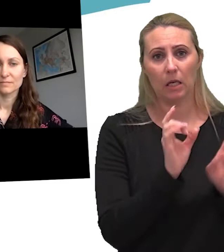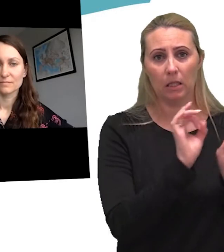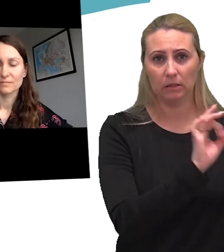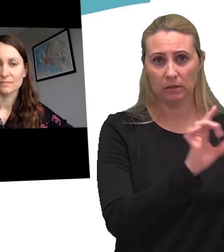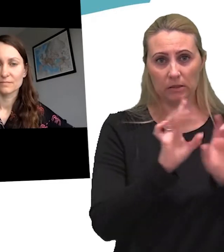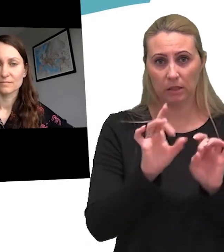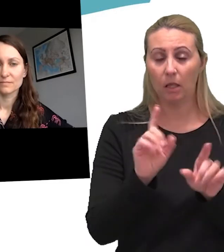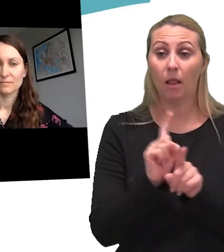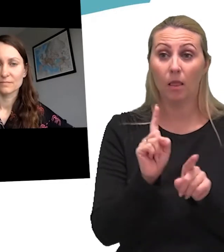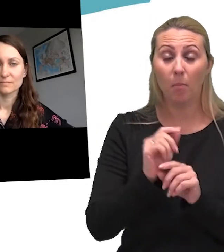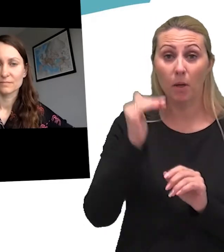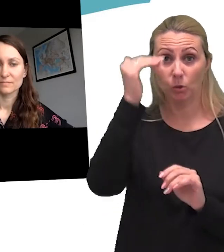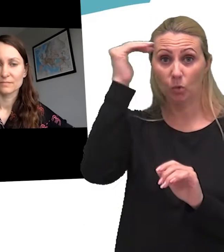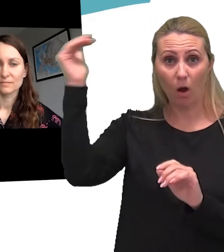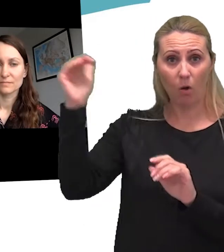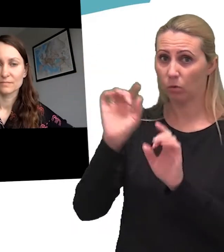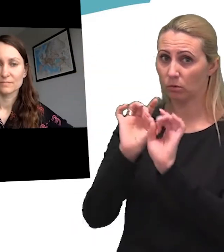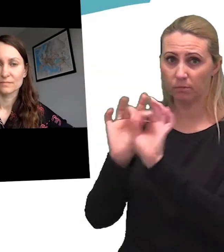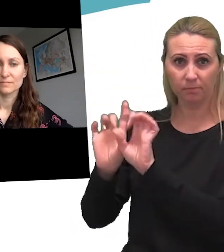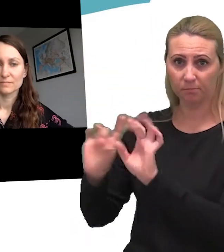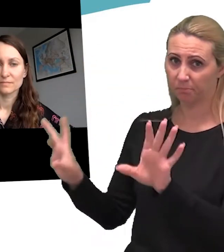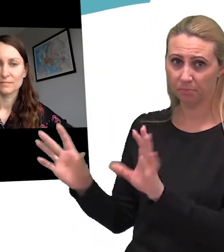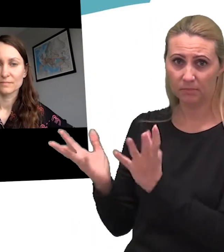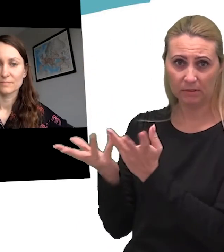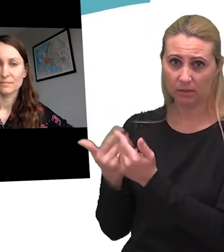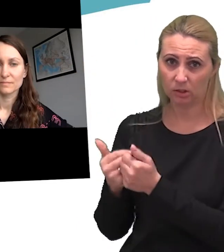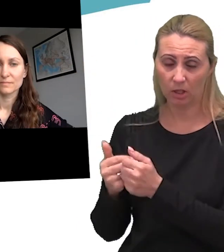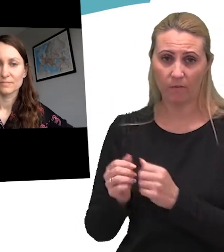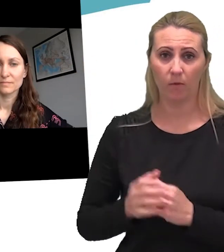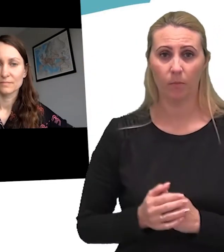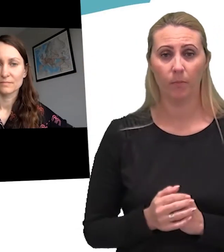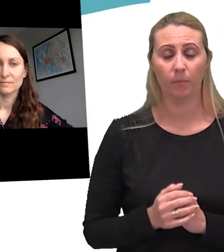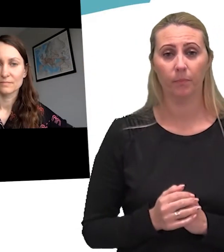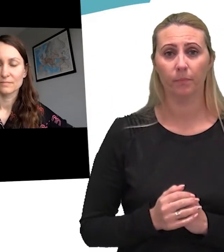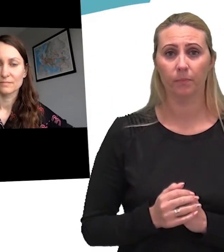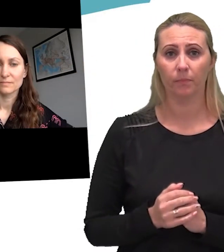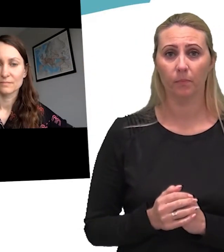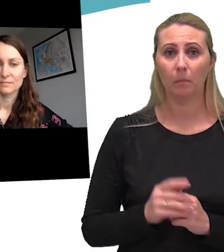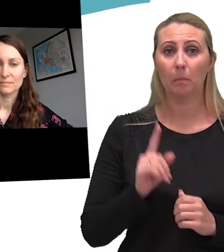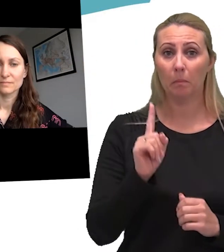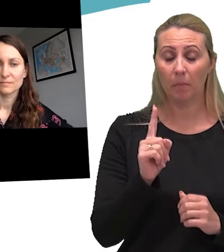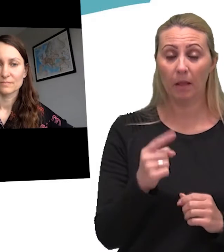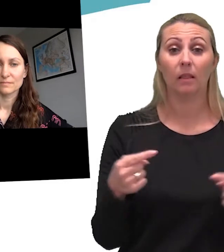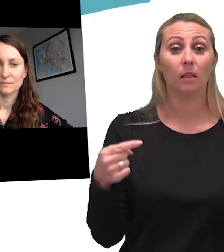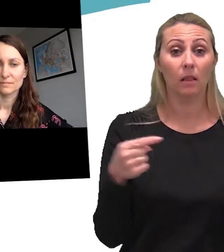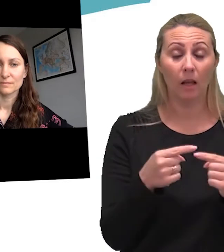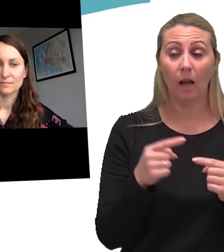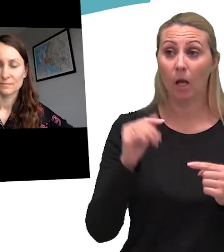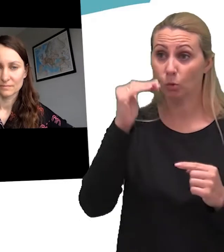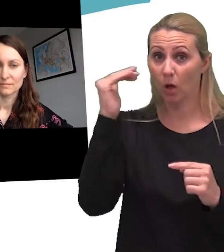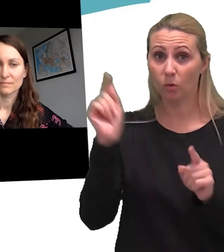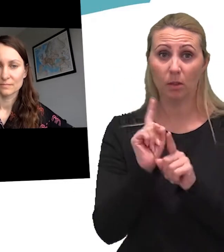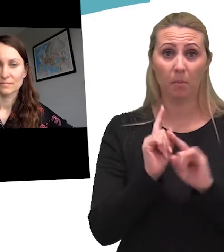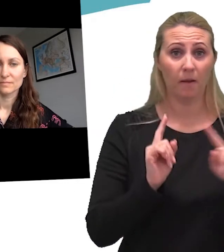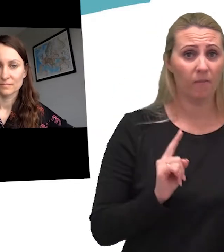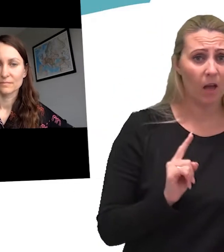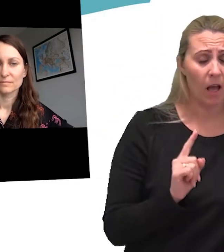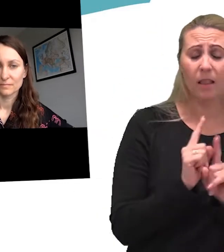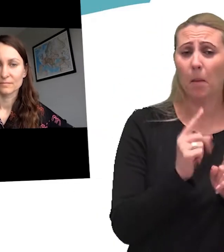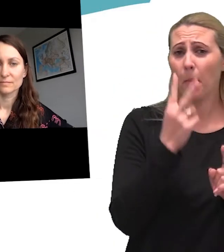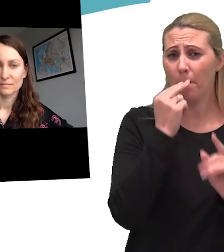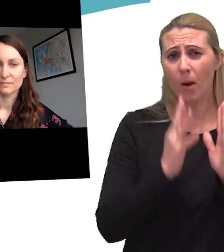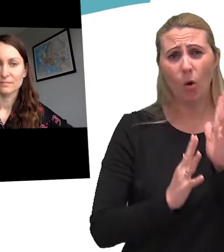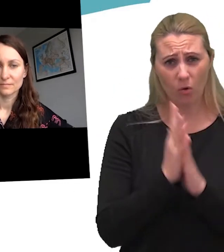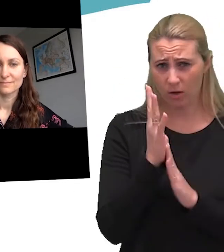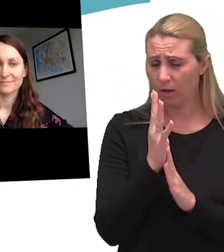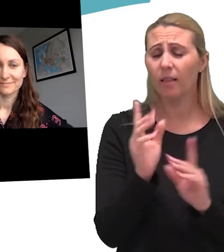skiriasi nuo suaugusio skaičiavimo, bet kas tikrai tinka ir suaugusiam, ir vaikam, ir paaugliam,